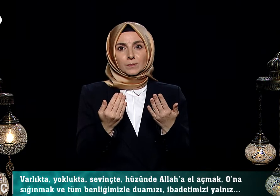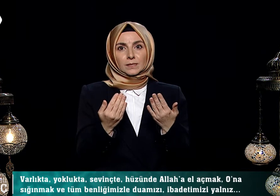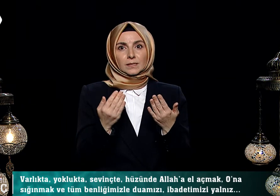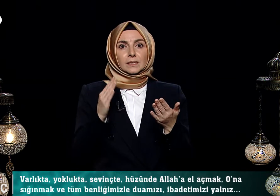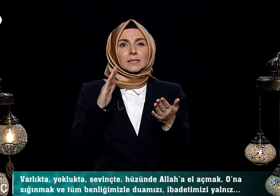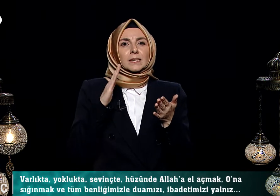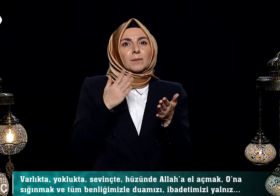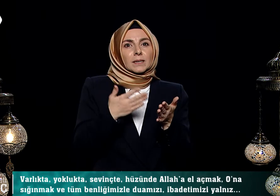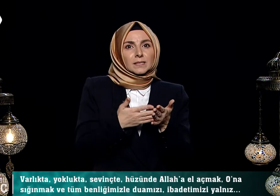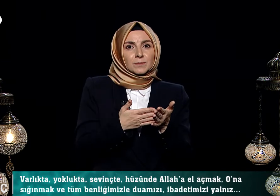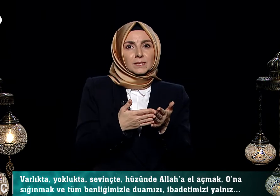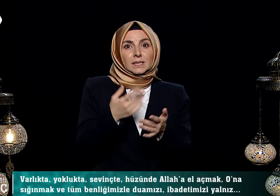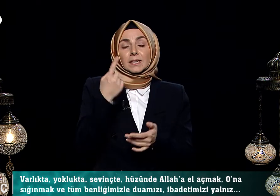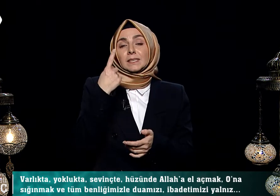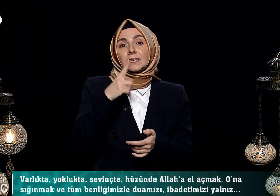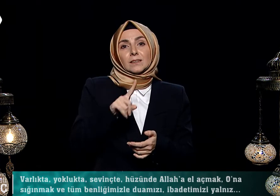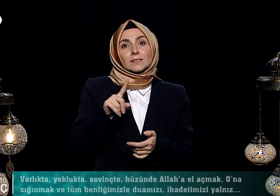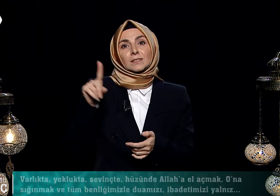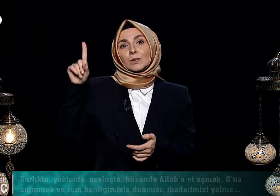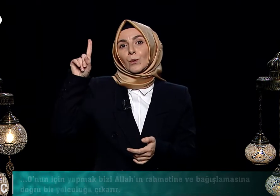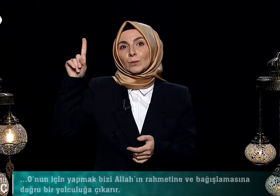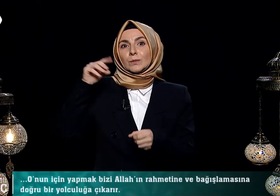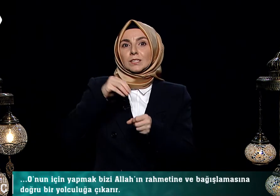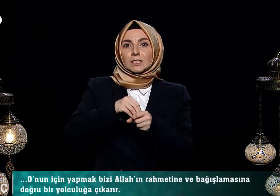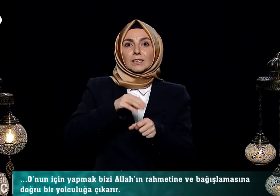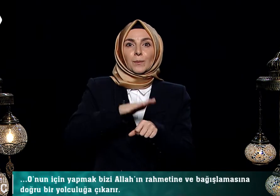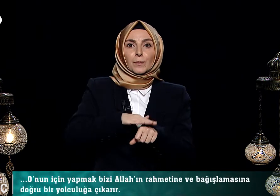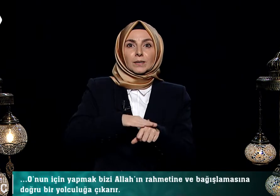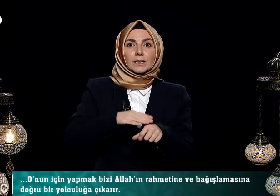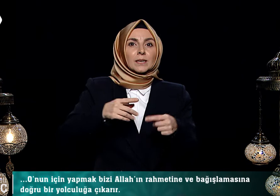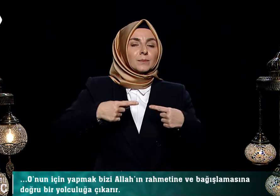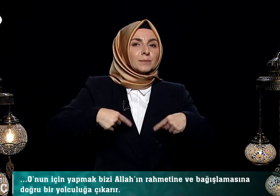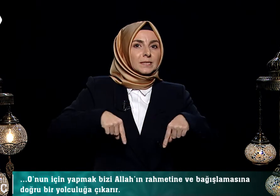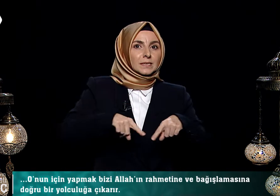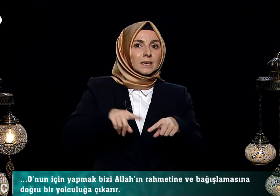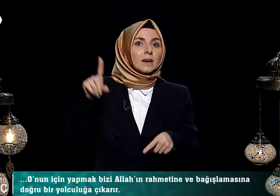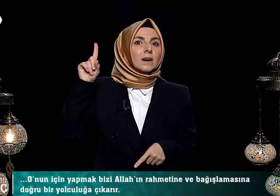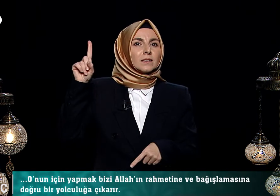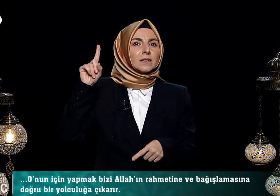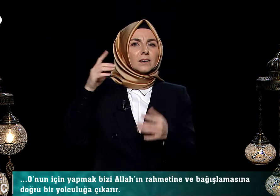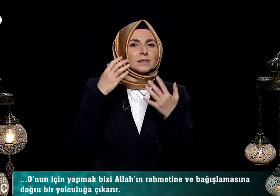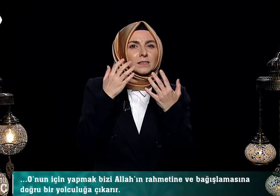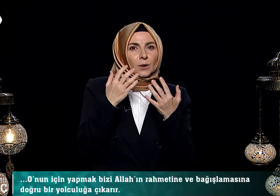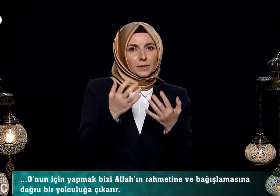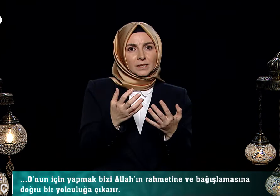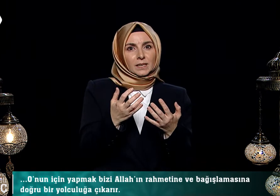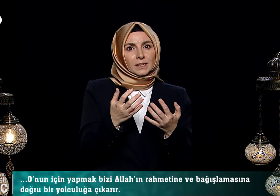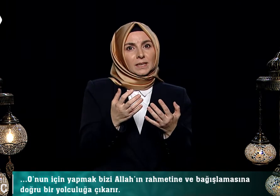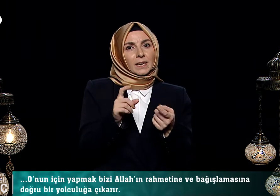duamızı, ibadetimizi yalnız onun için yapmak bizi Allah'ın rahmetine